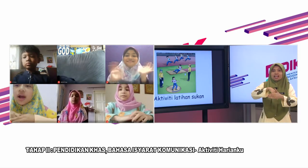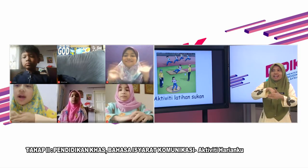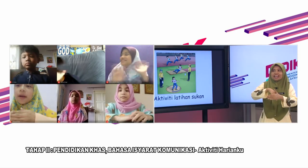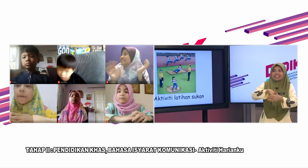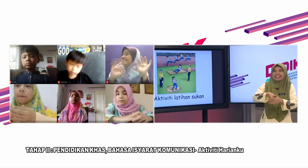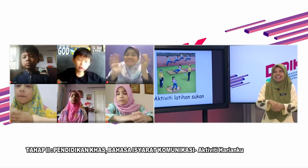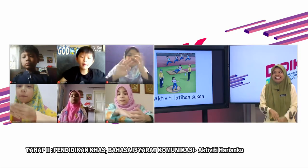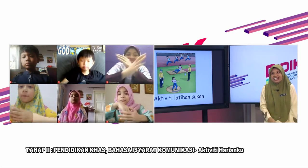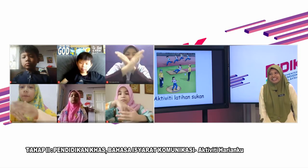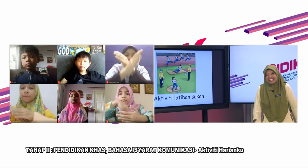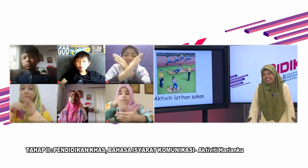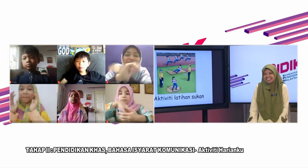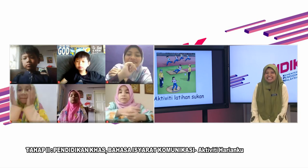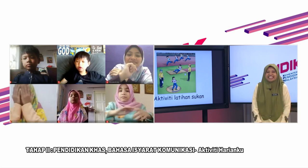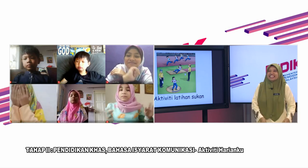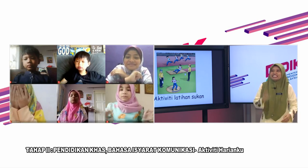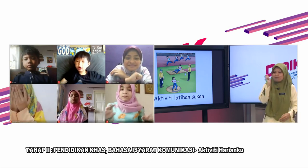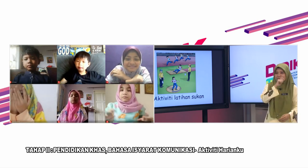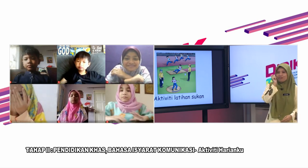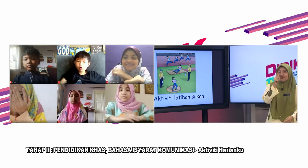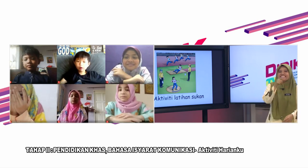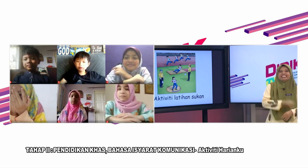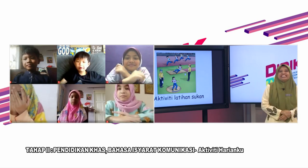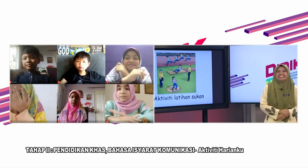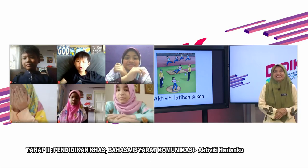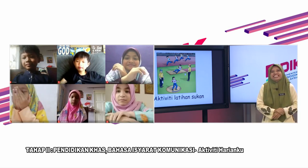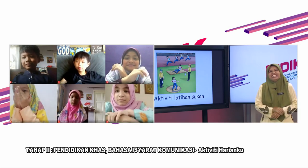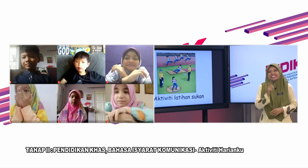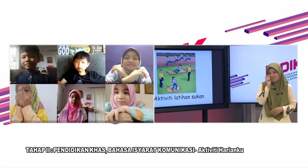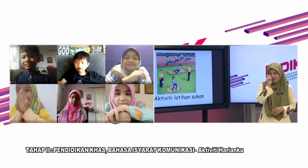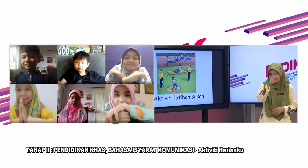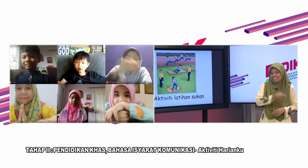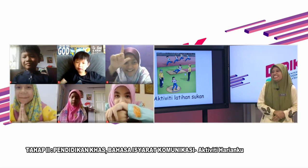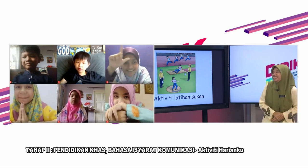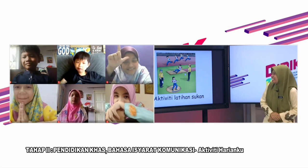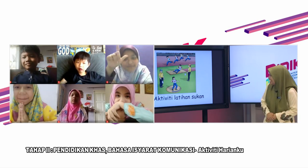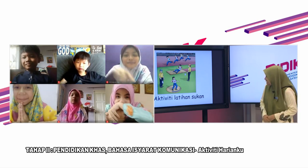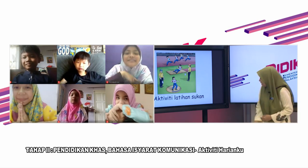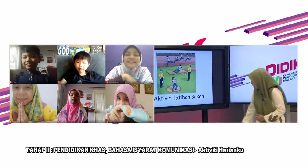ke? Tipu je dia tipu. Tipu je dia cikgu. Tipu eh. Tipu eh.